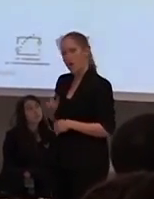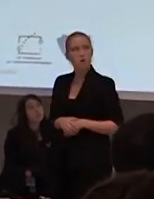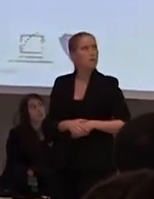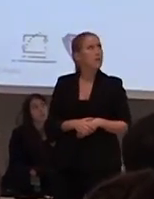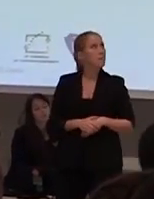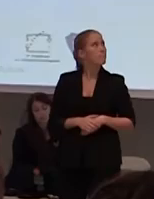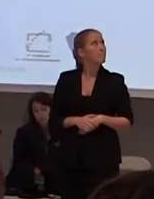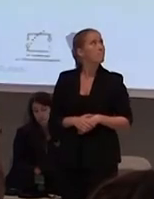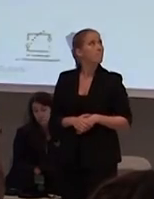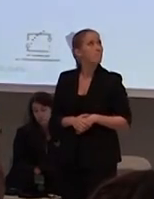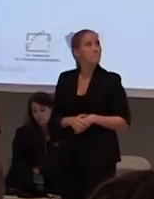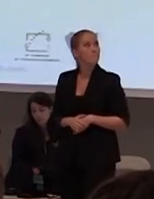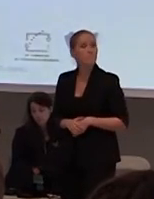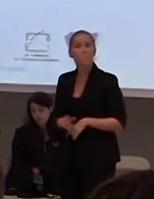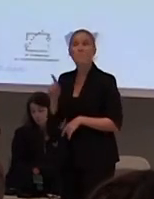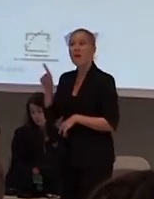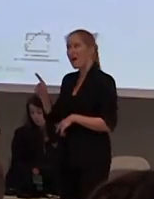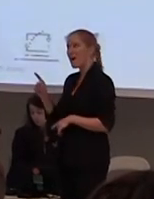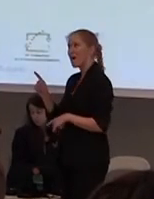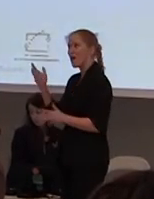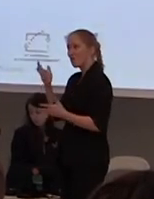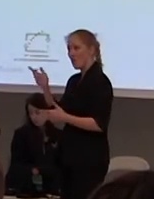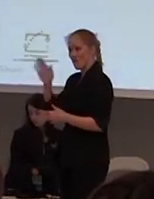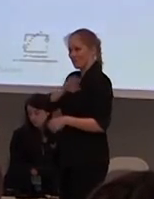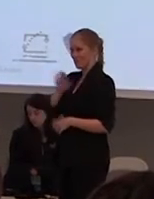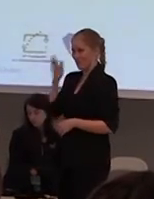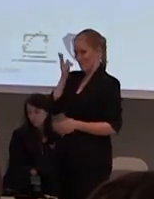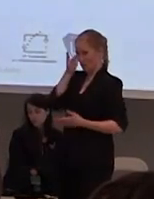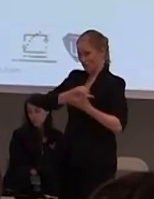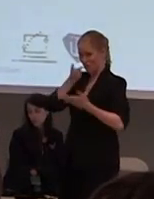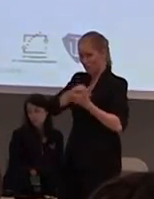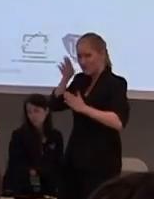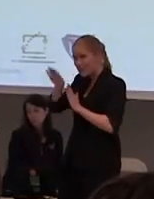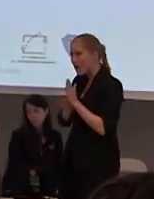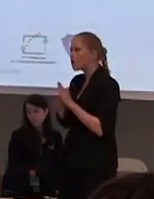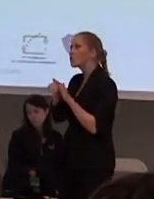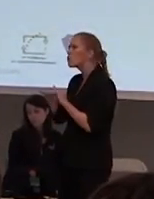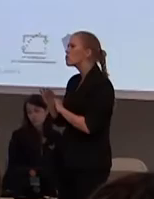co vlastně ten zákon za podporná opatření považuje.